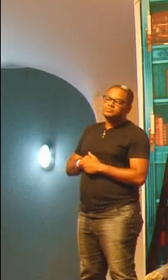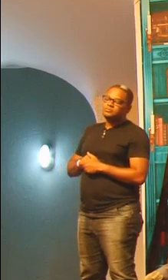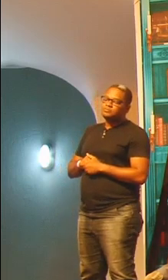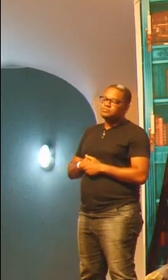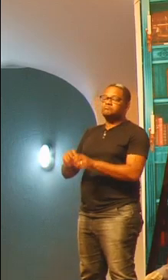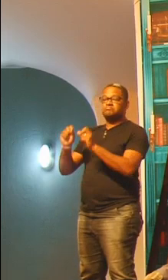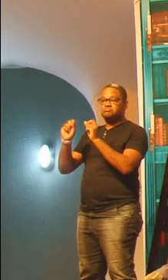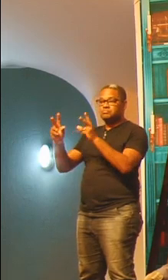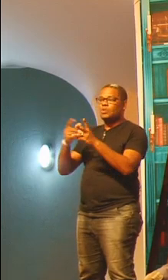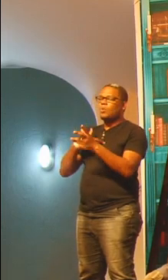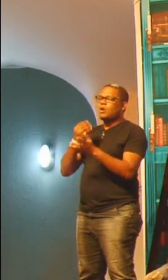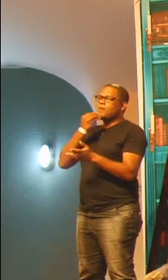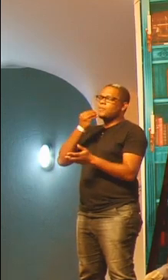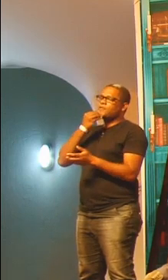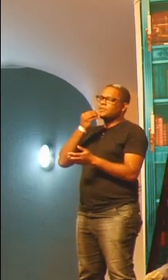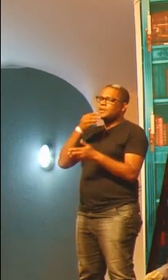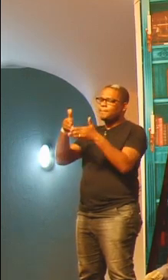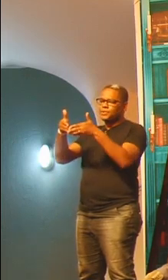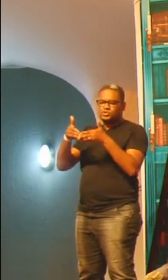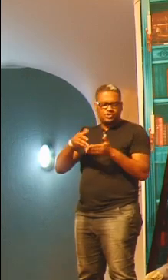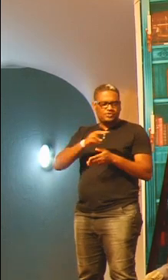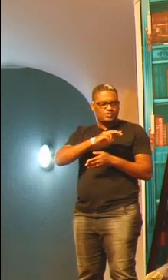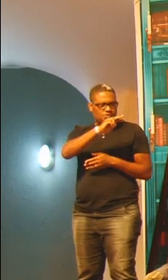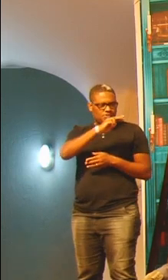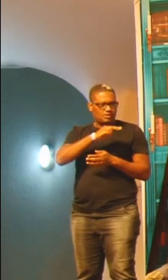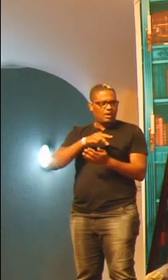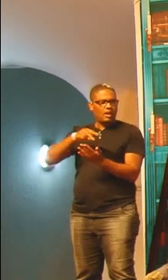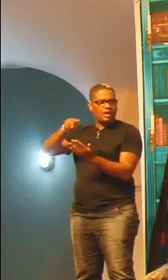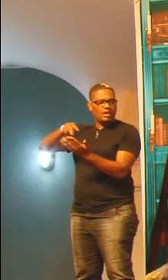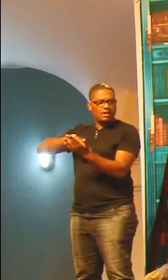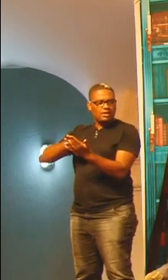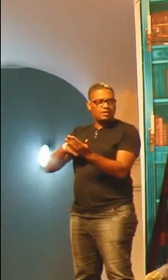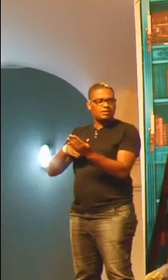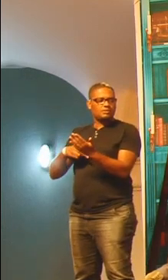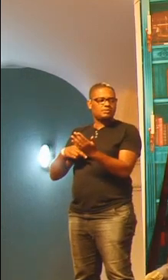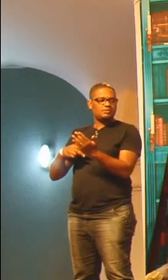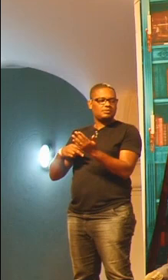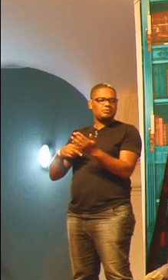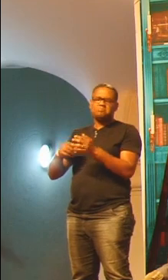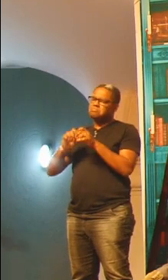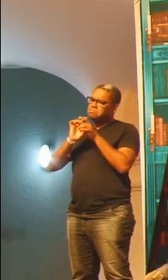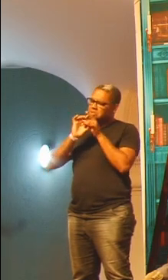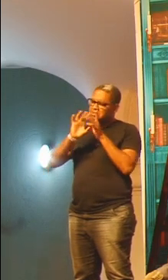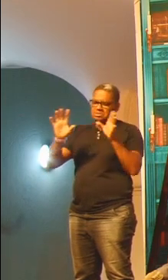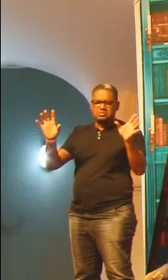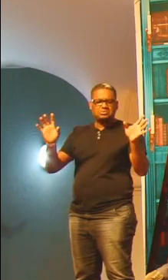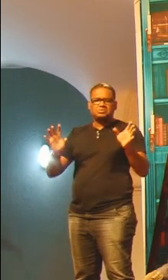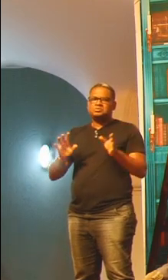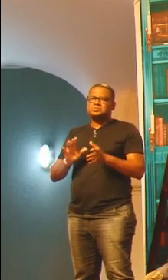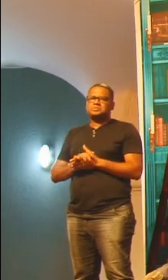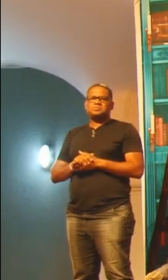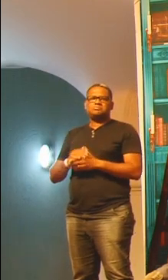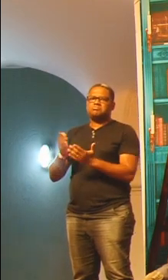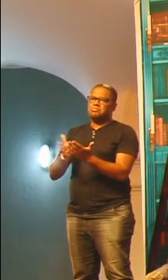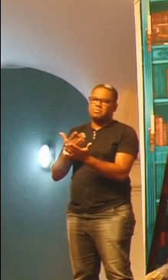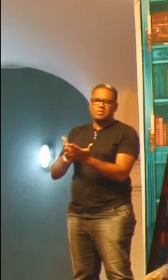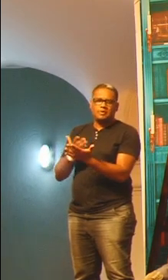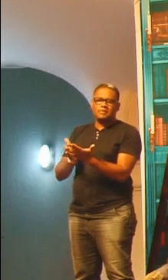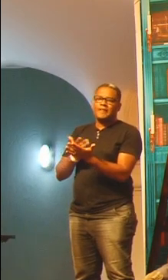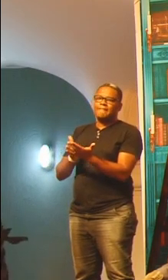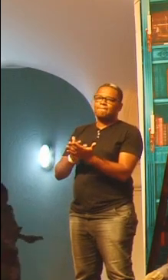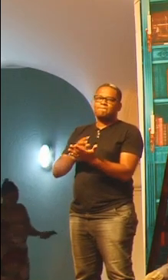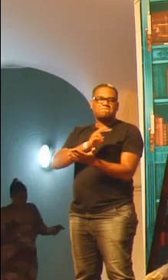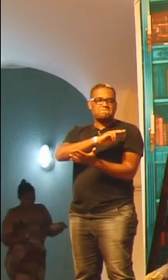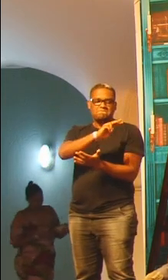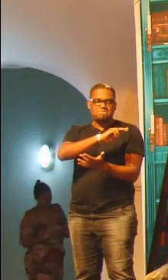Ok, aproveitar então e pedir que vocês lessem alguma coisa para a gente. Pode ser do livro que a gente, dos